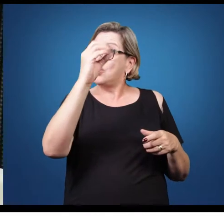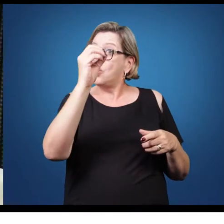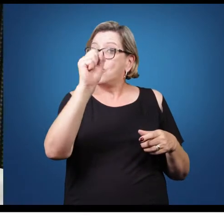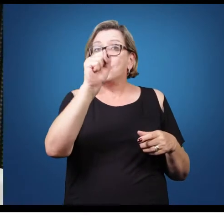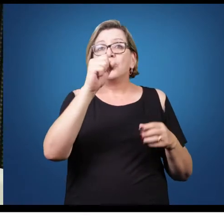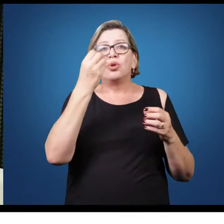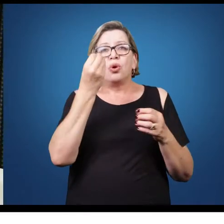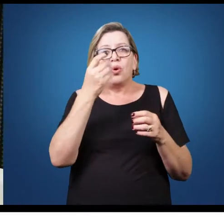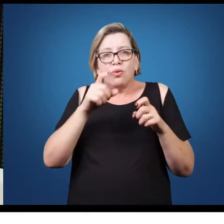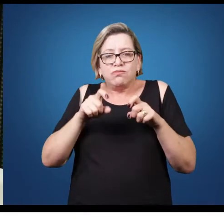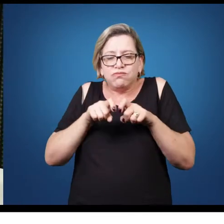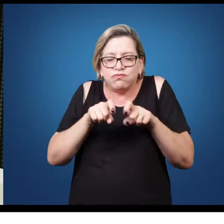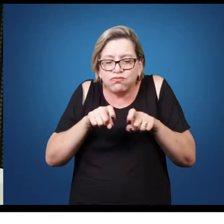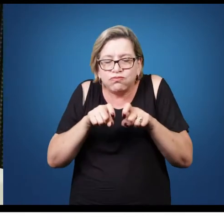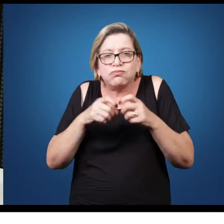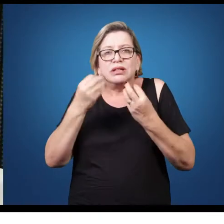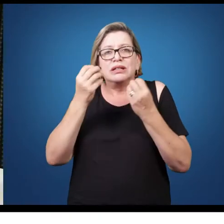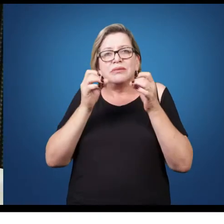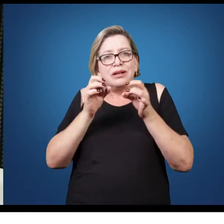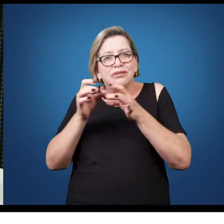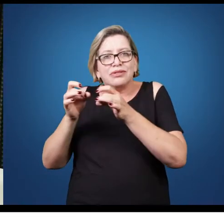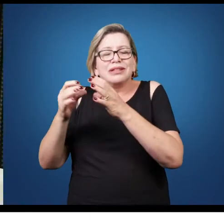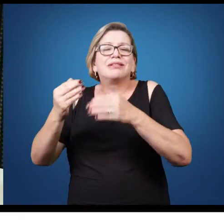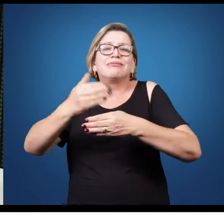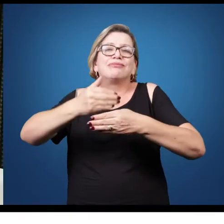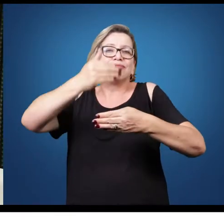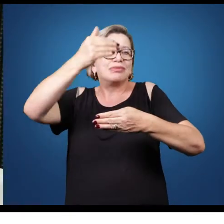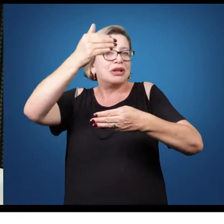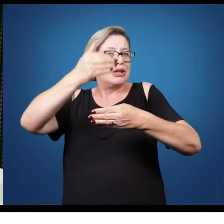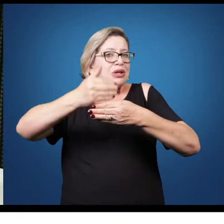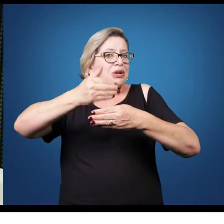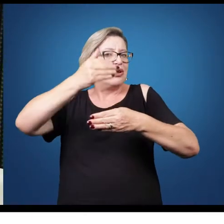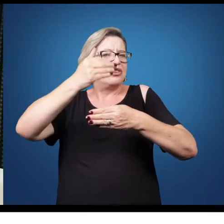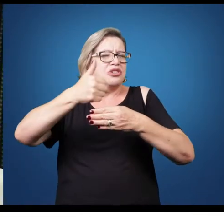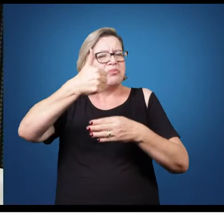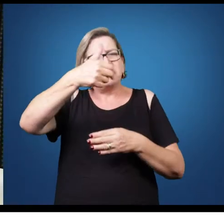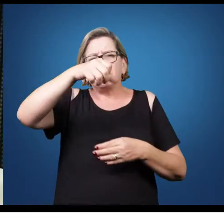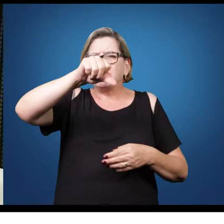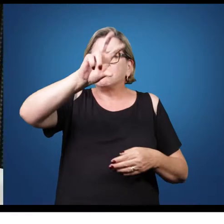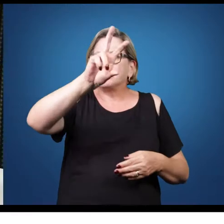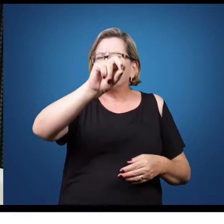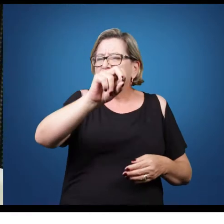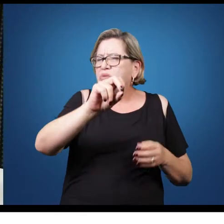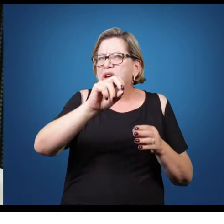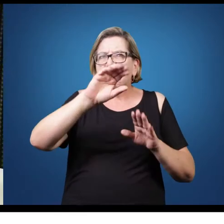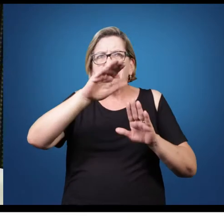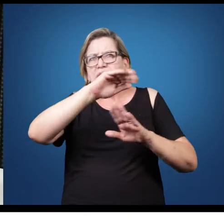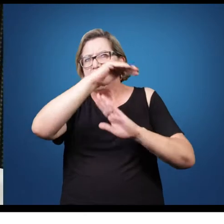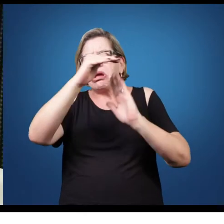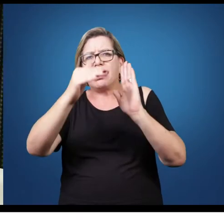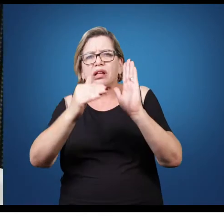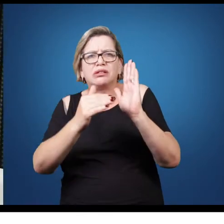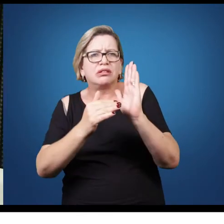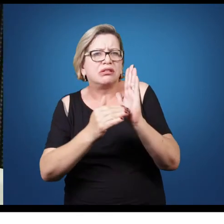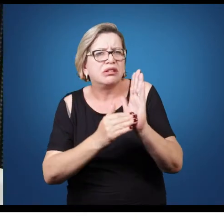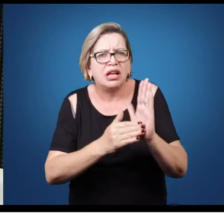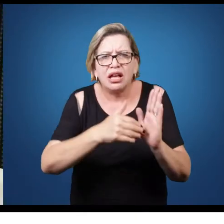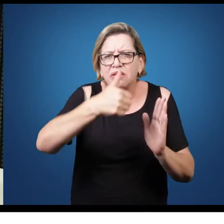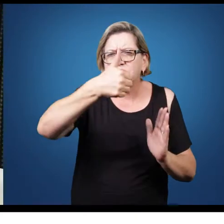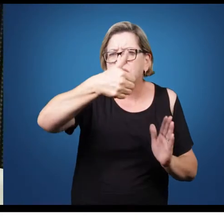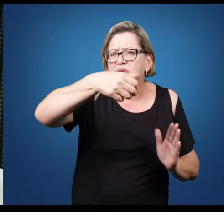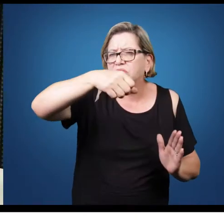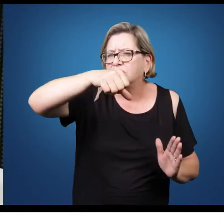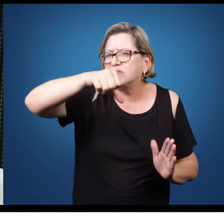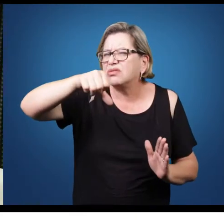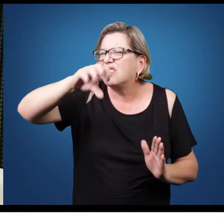ou nosso departamento é durante os anos 50 60 70 80 até